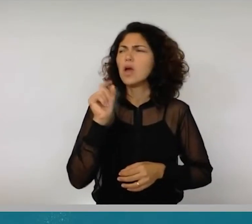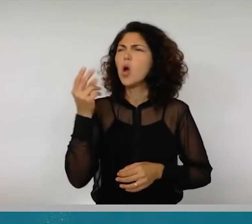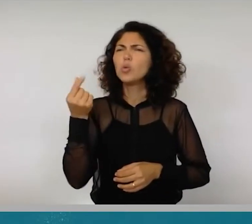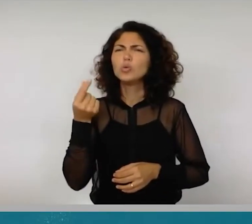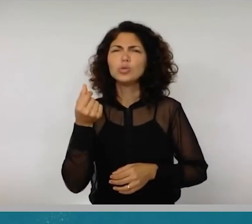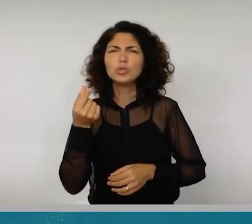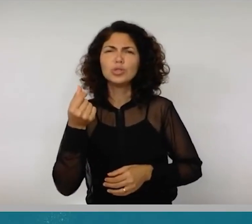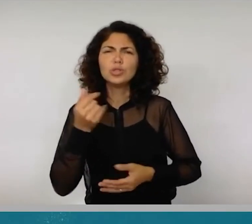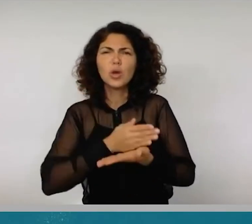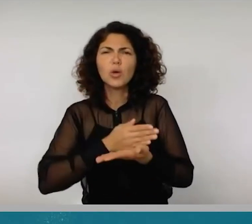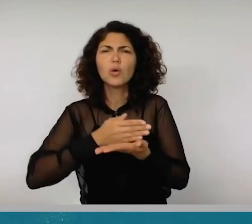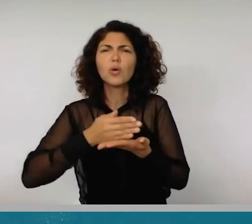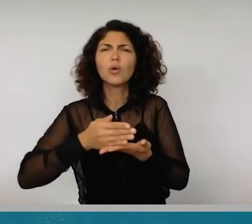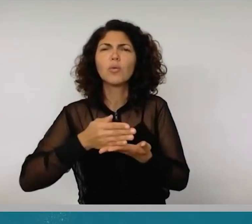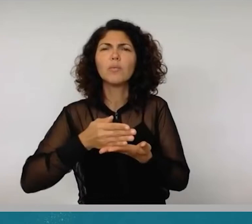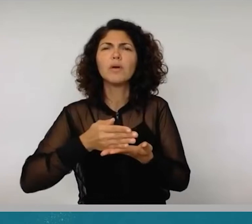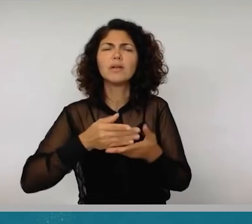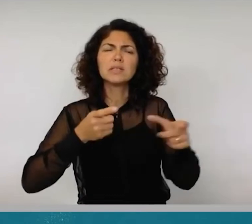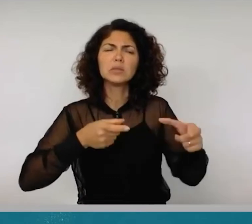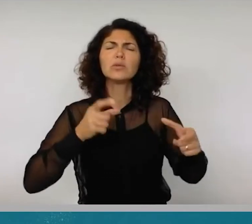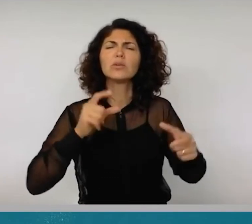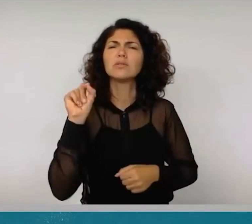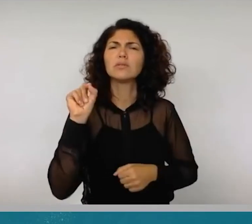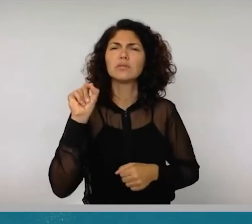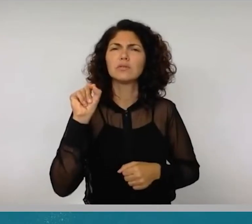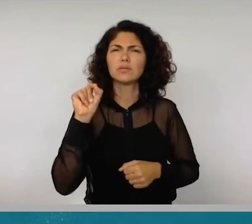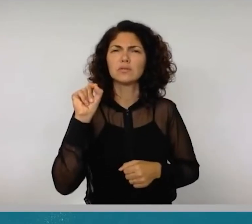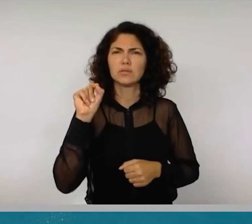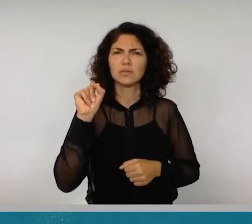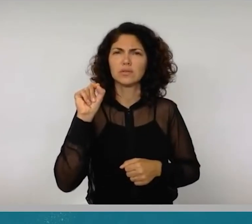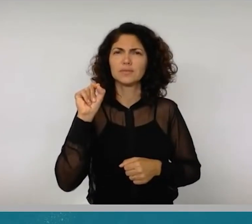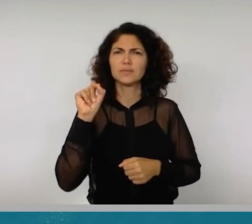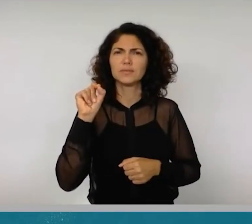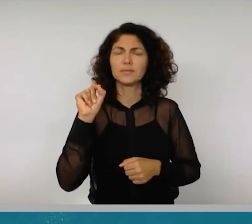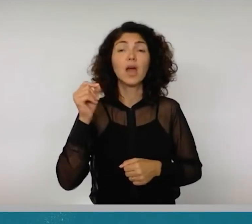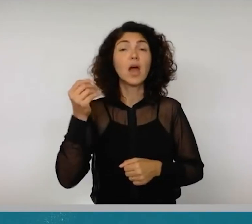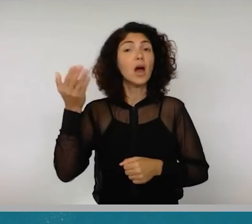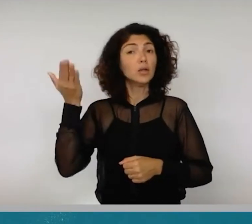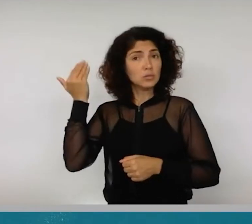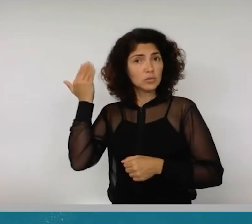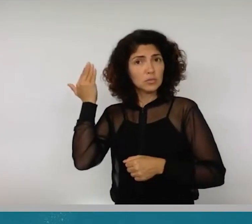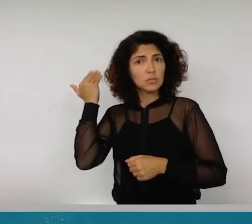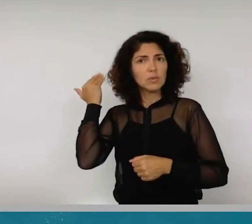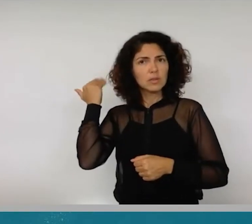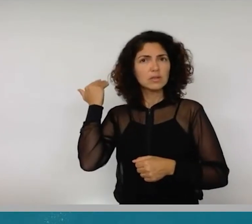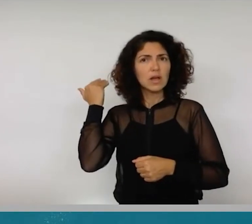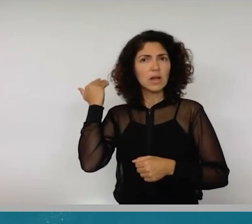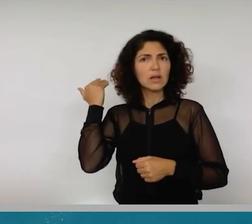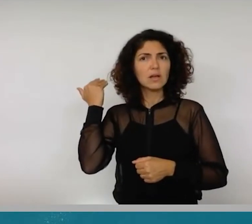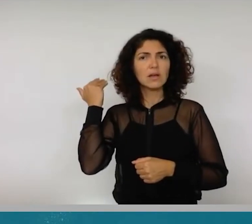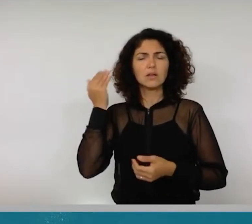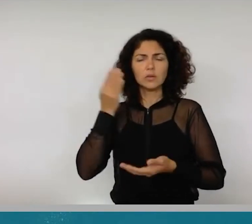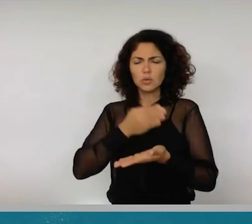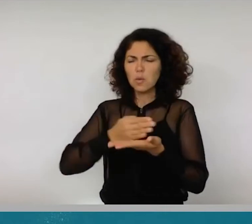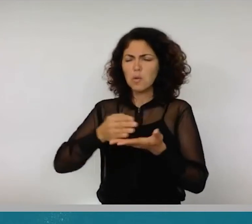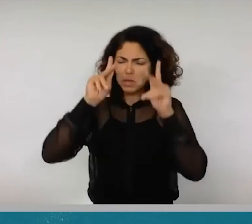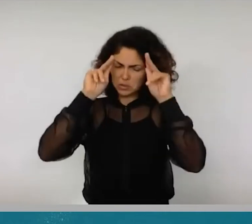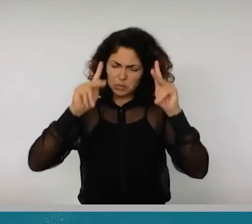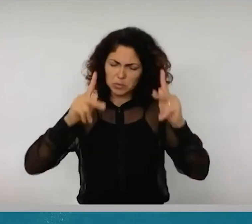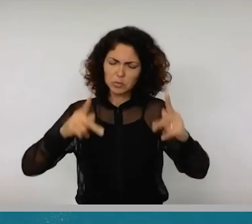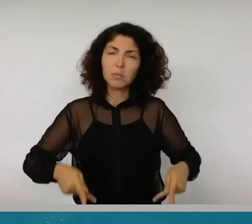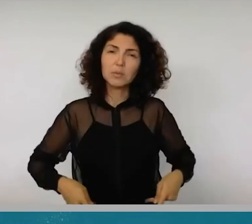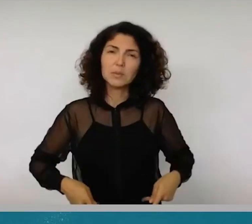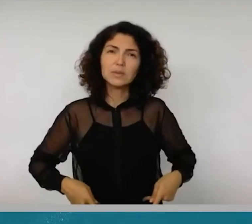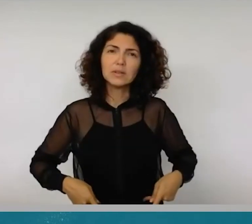No início da civilização humana, a troca de riquezas era feita pelo comércio